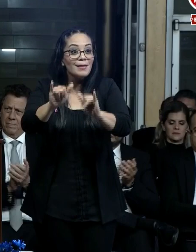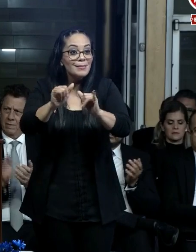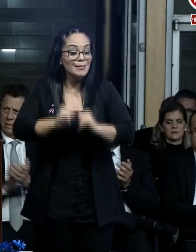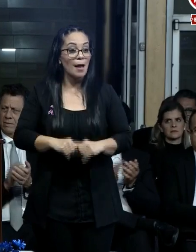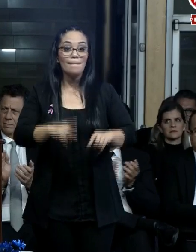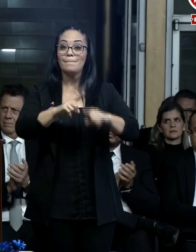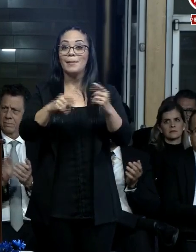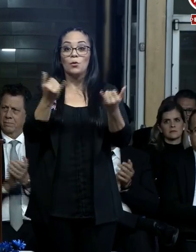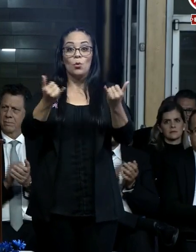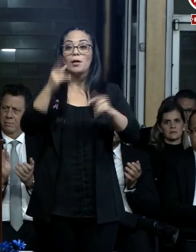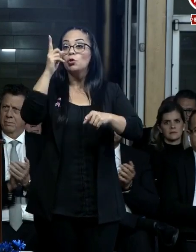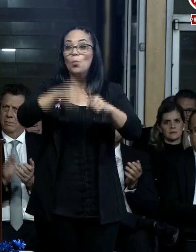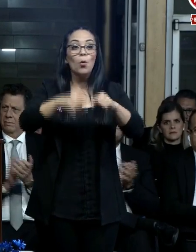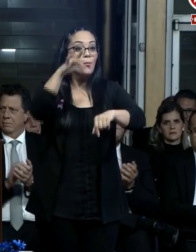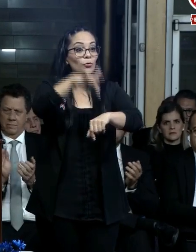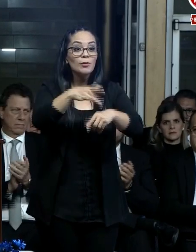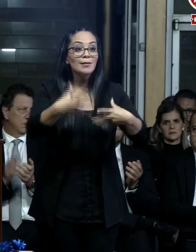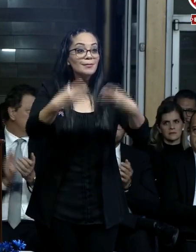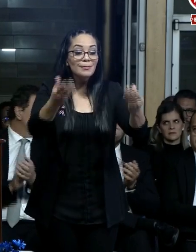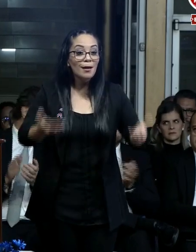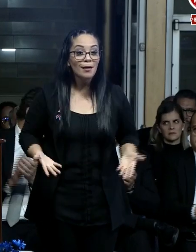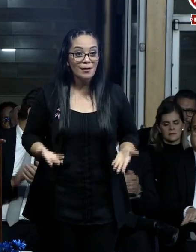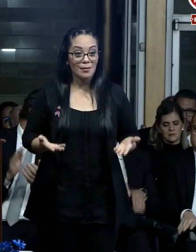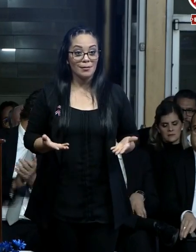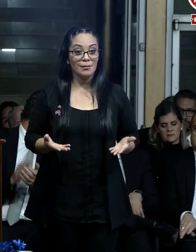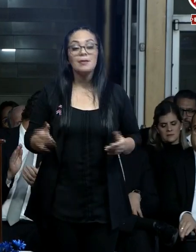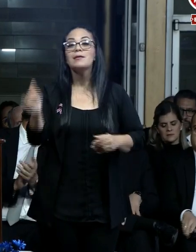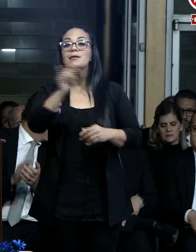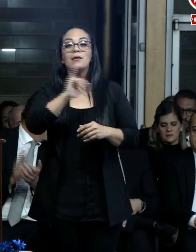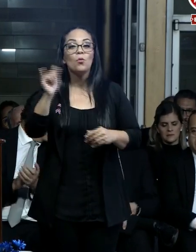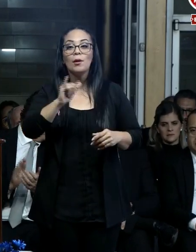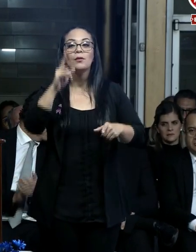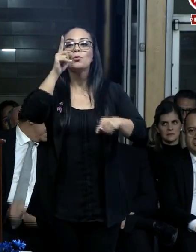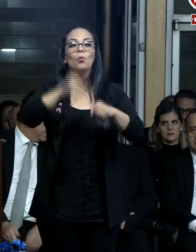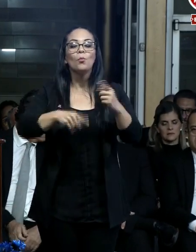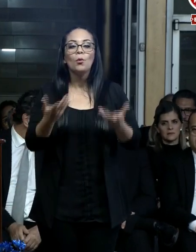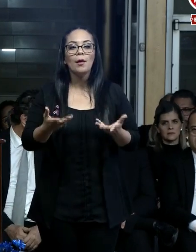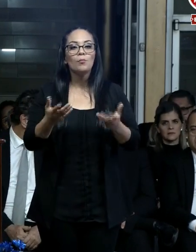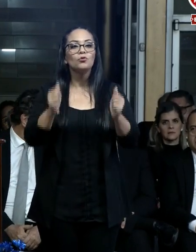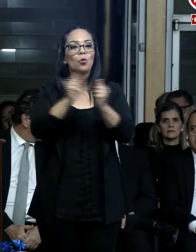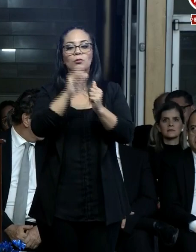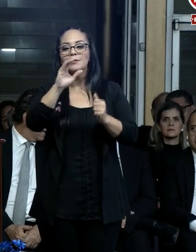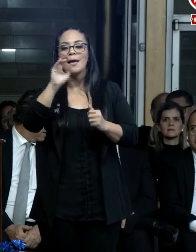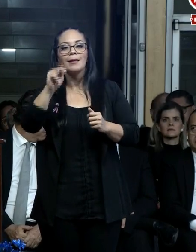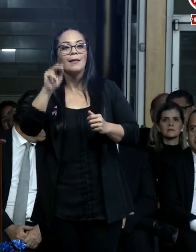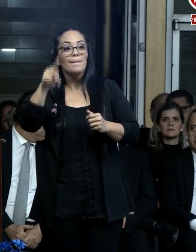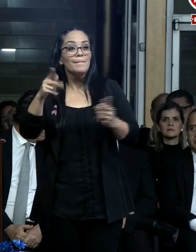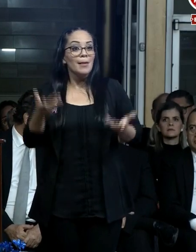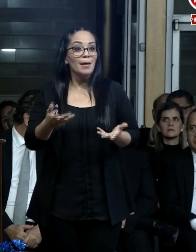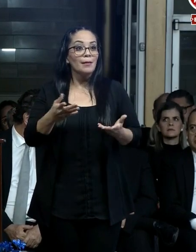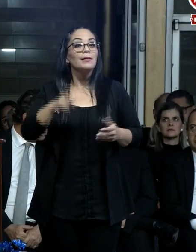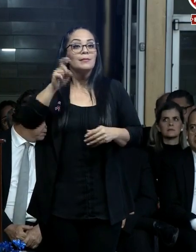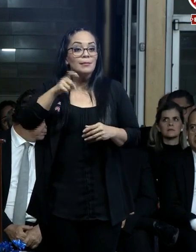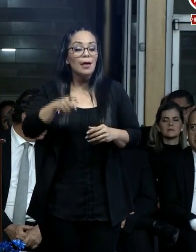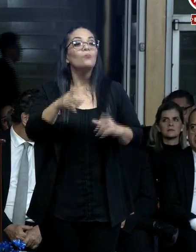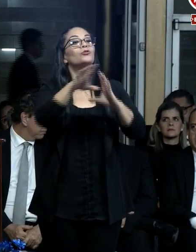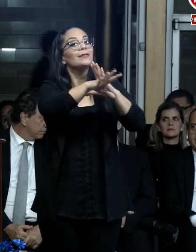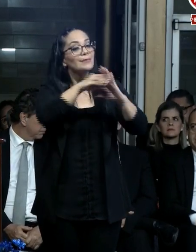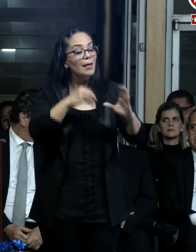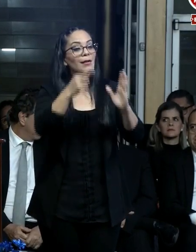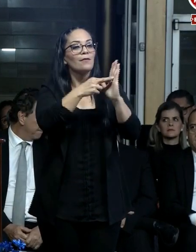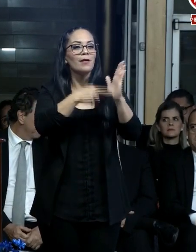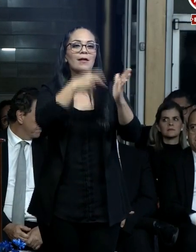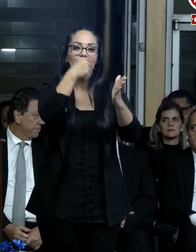la podemos gastar. Al igual que no podemos con el CNP hasta que salga de la